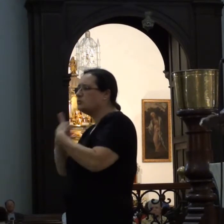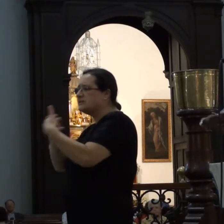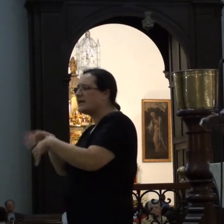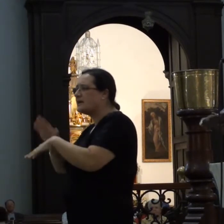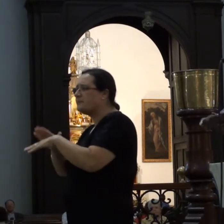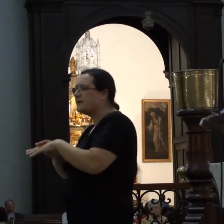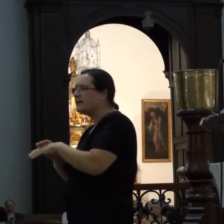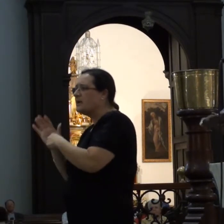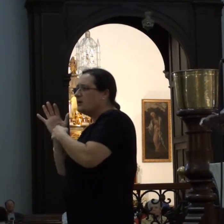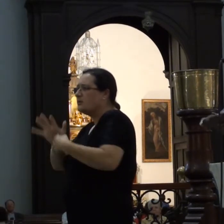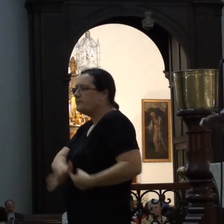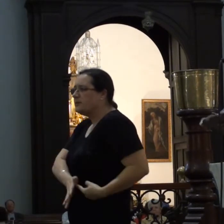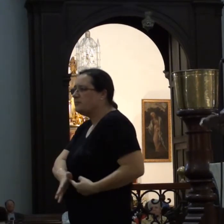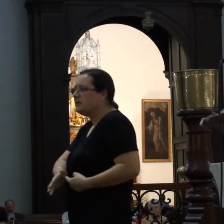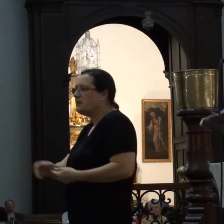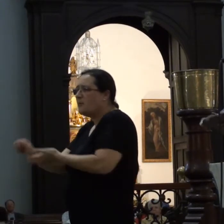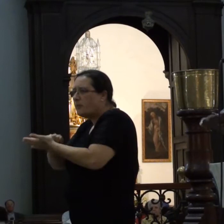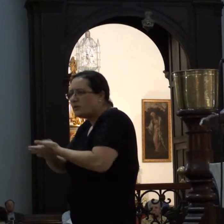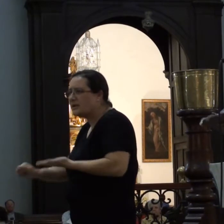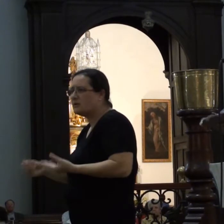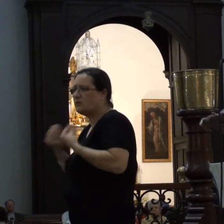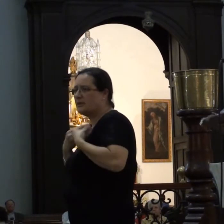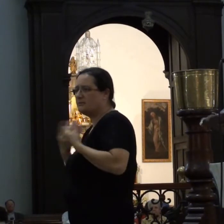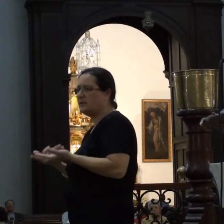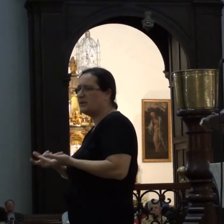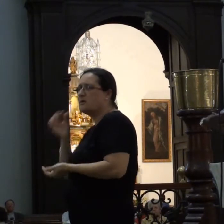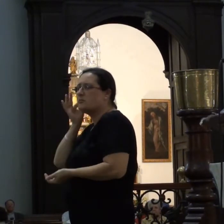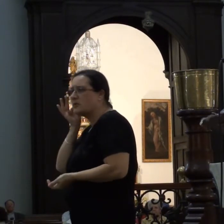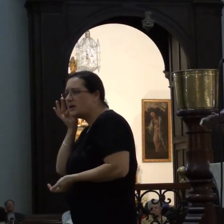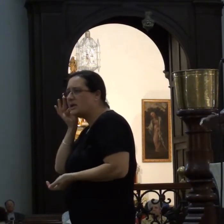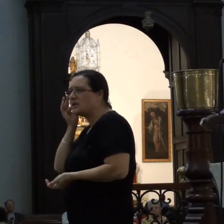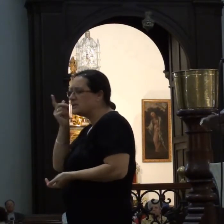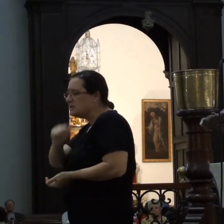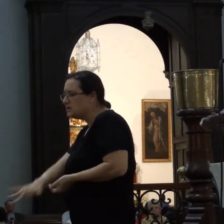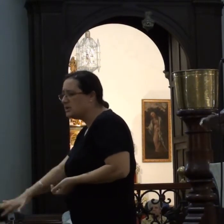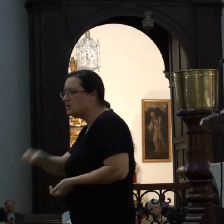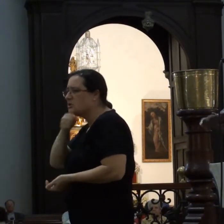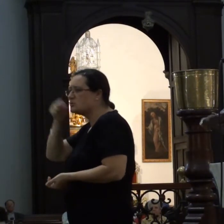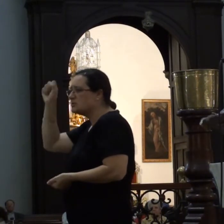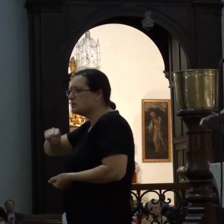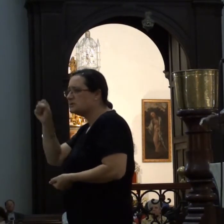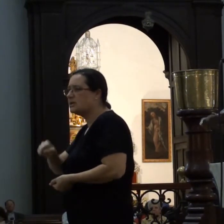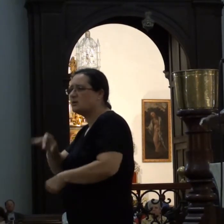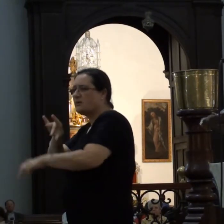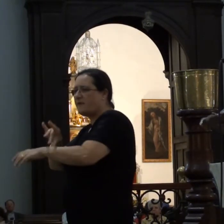opresiones que nos impiden mujeres niños ancianos enfermos